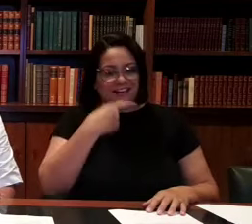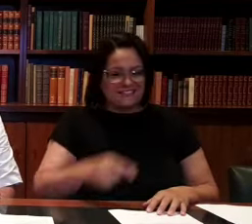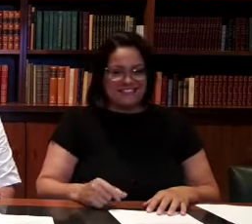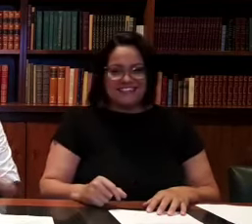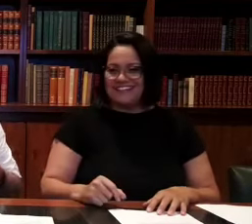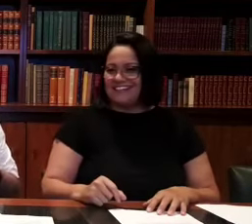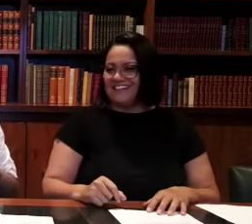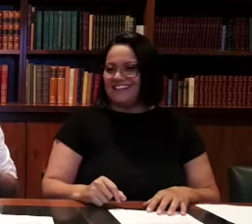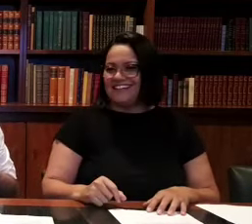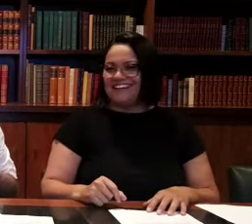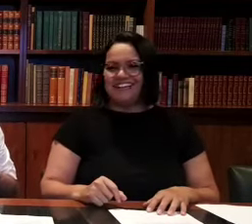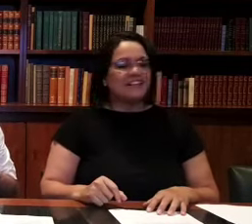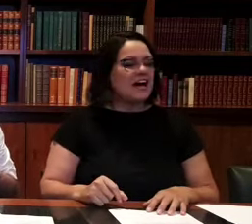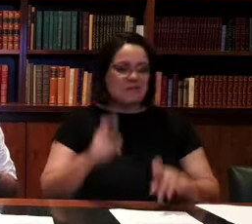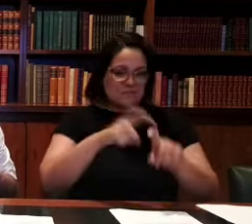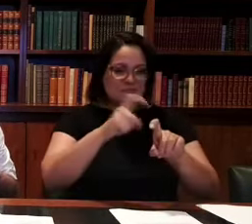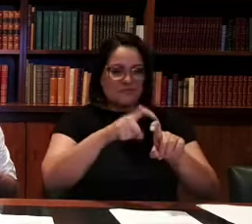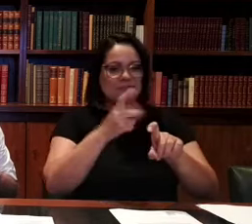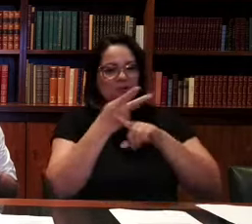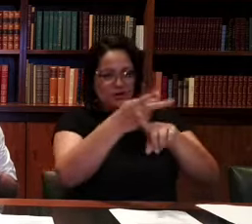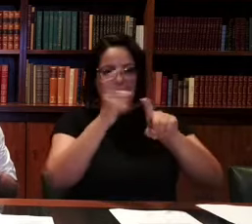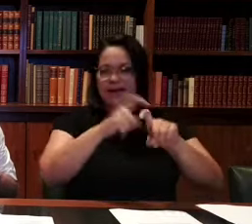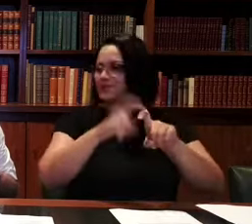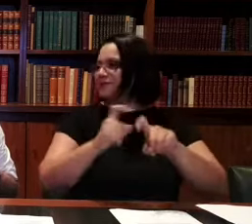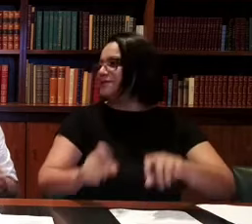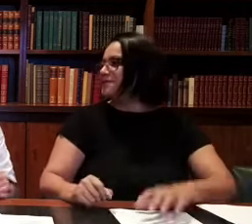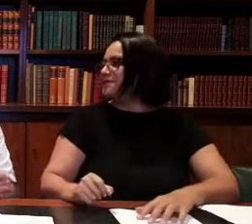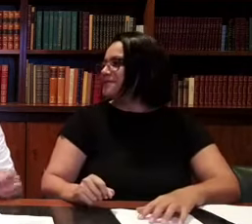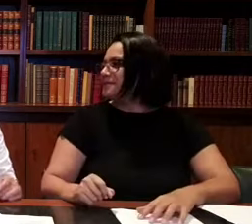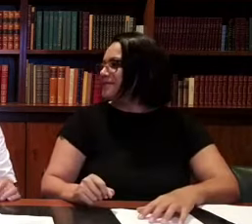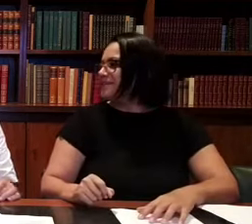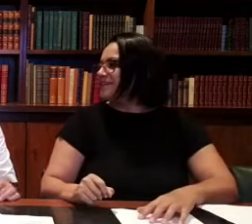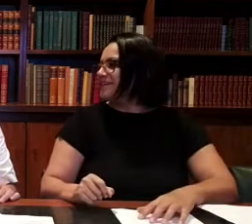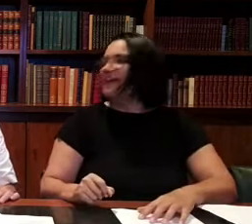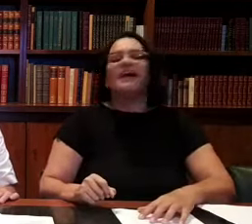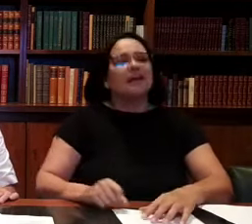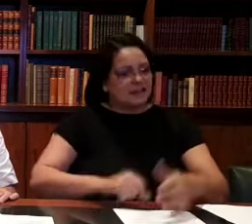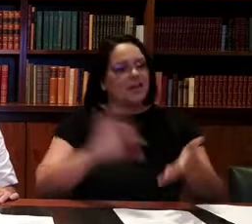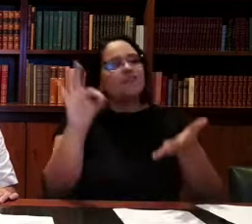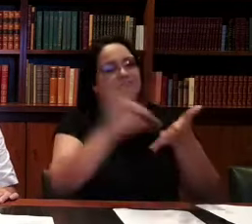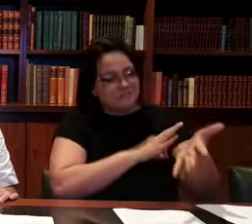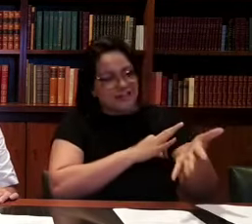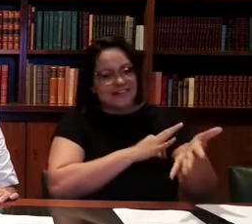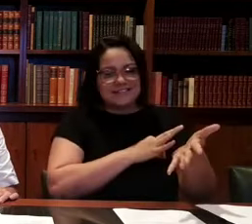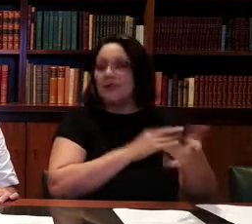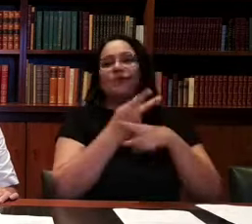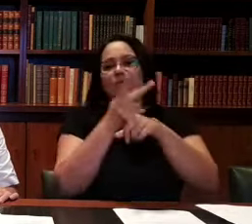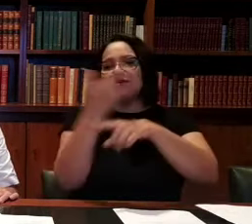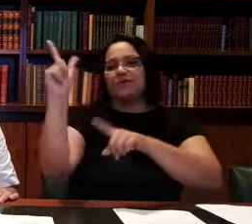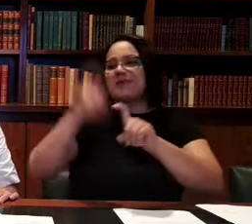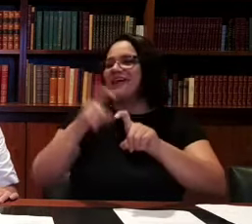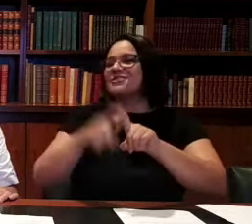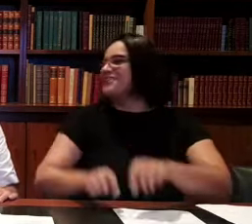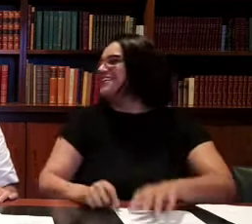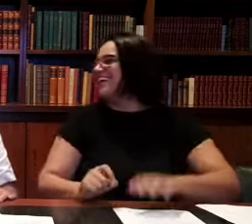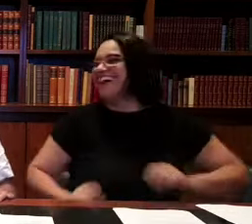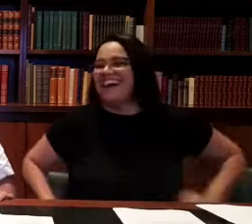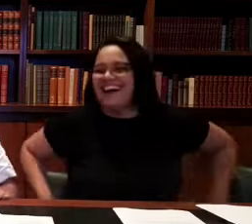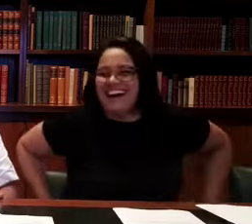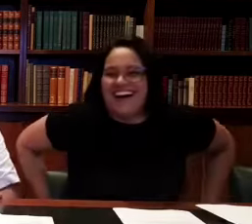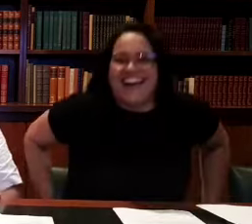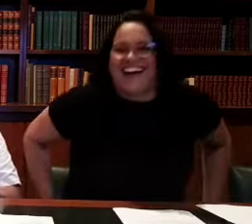Olá aqui é o verso foi eu é isso pra falar que eu não dou isso aqui você conseguir a